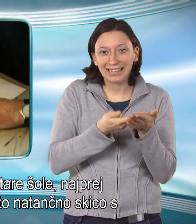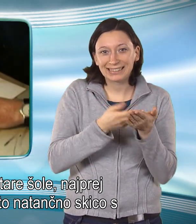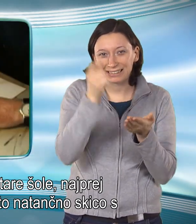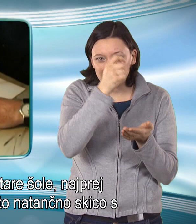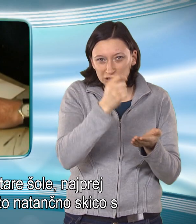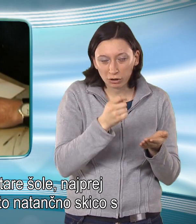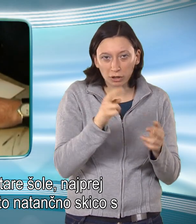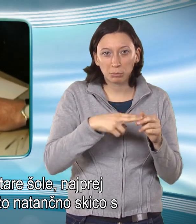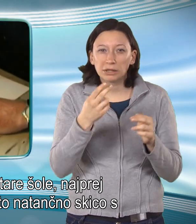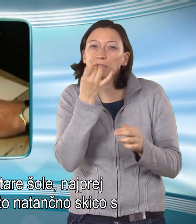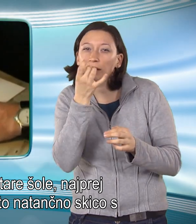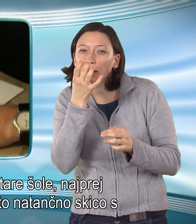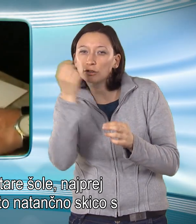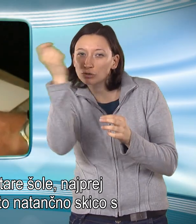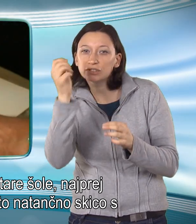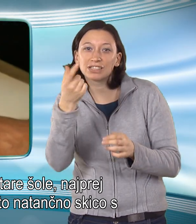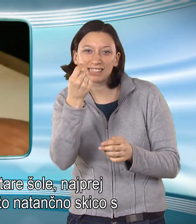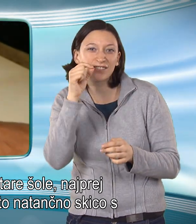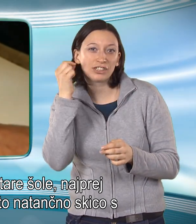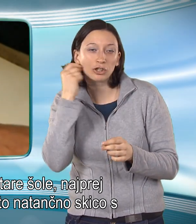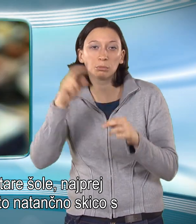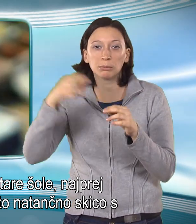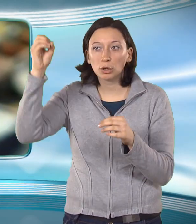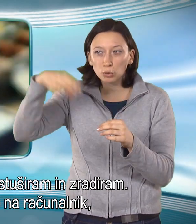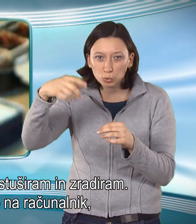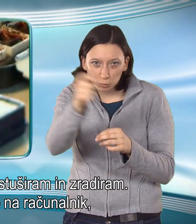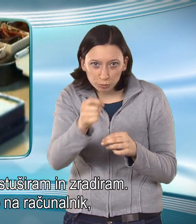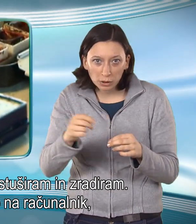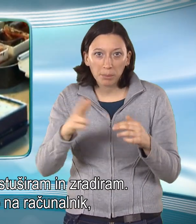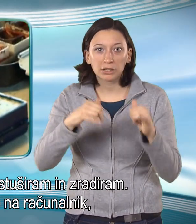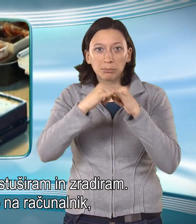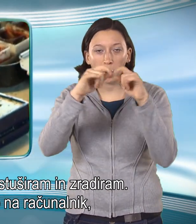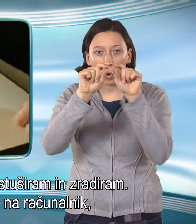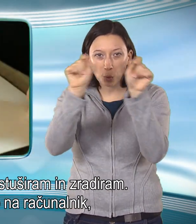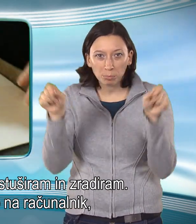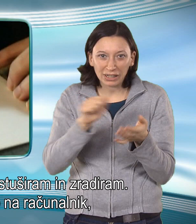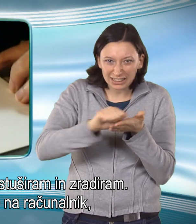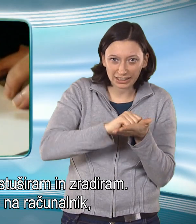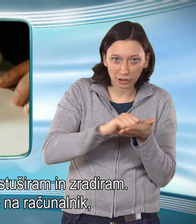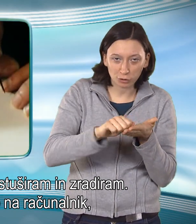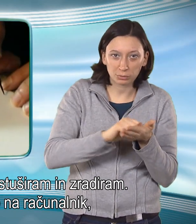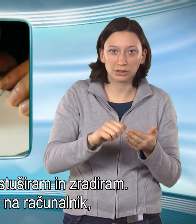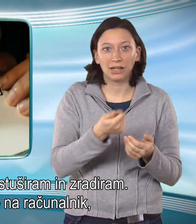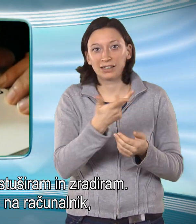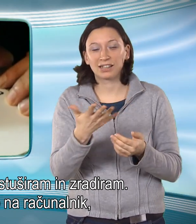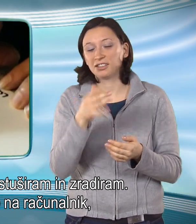narišem, pol detaljno skico s svinčnikom, pa pol tuširam, pol obrišem pa z radirko. Nekateri zdaj, ki na računalnik